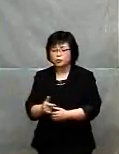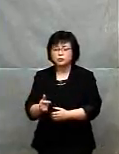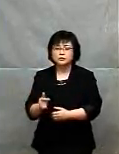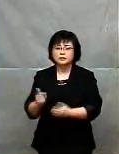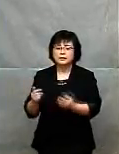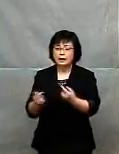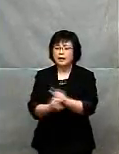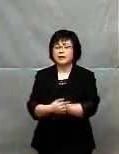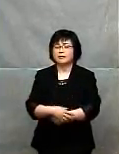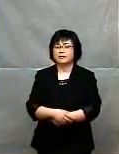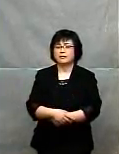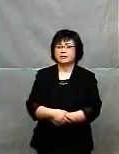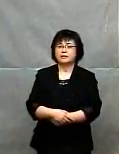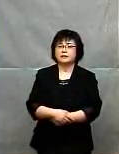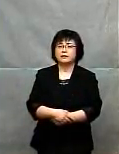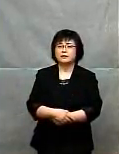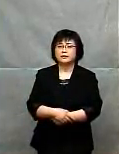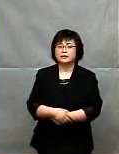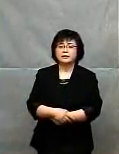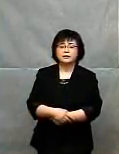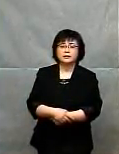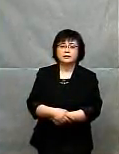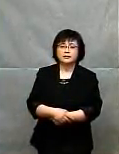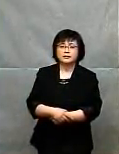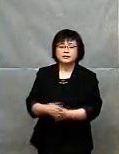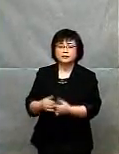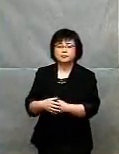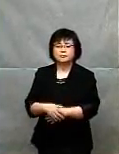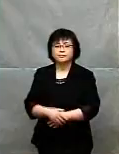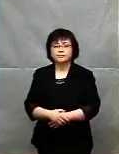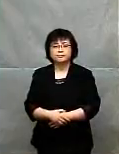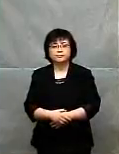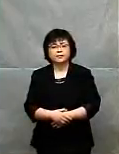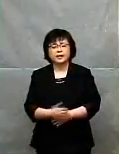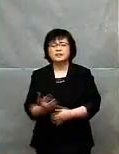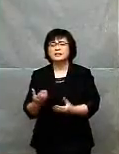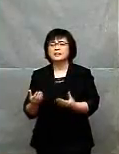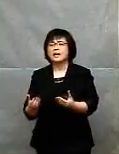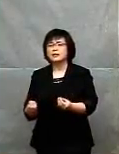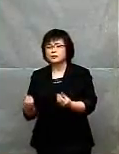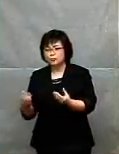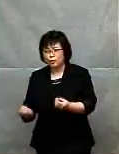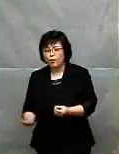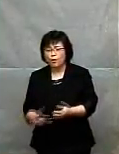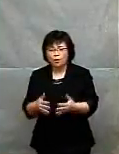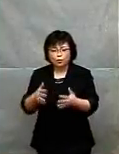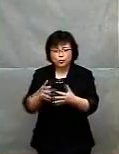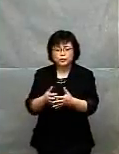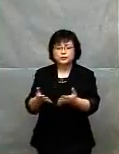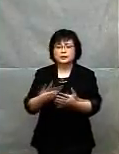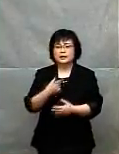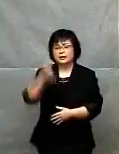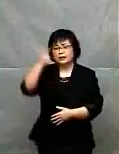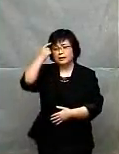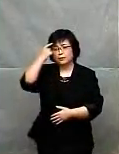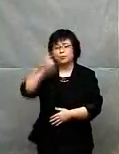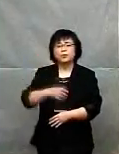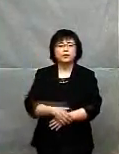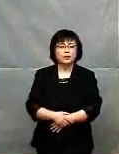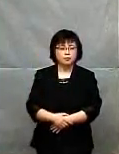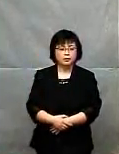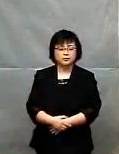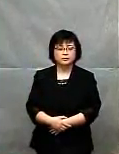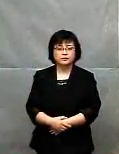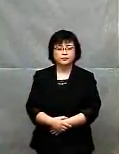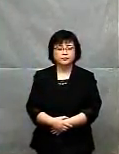ほどまで話題になっていた社会インフラの整備推進にしっかりと取り組んでいただきたいというふうに思っております